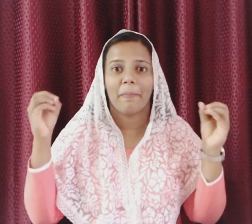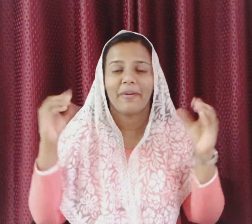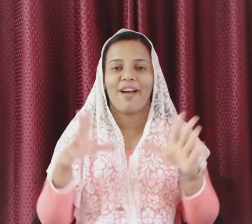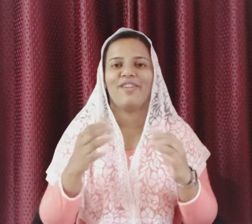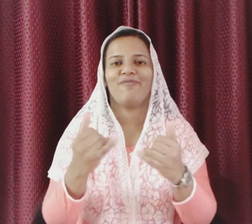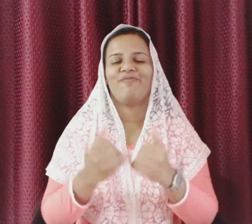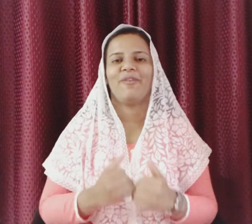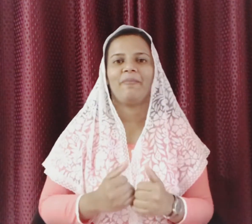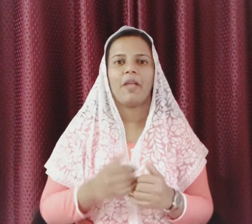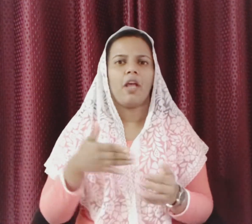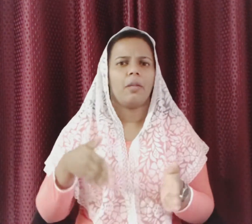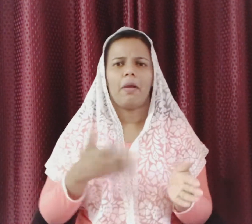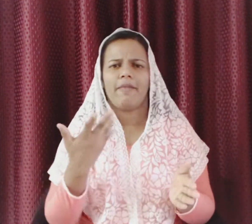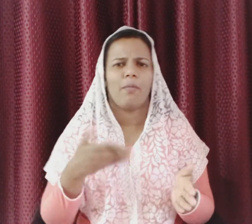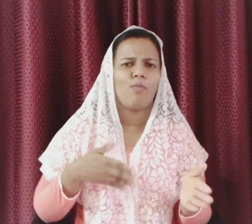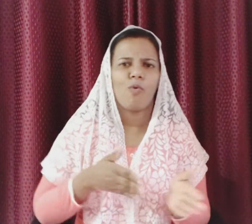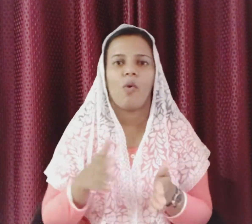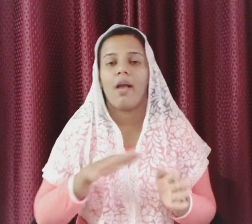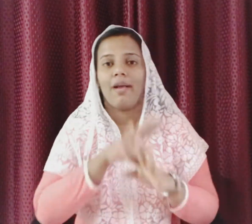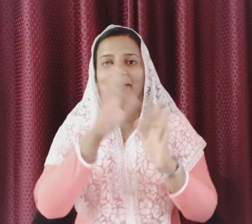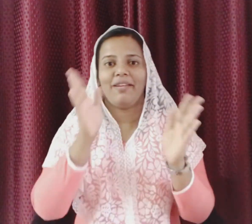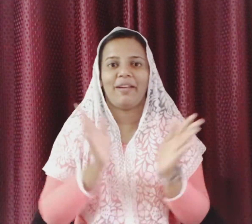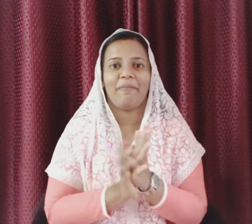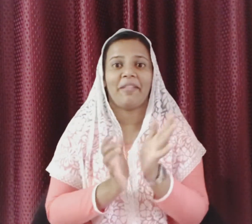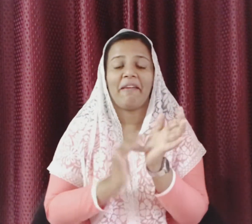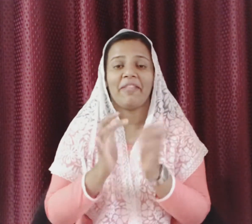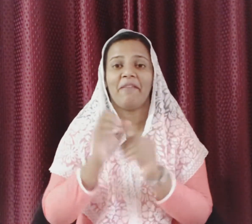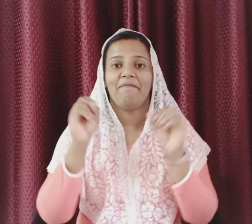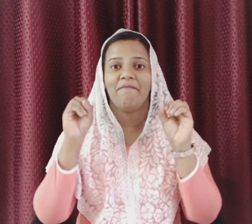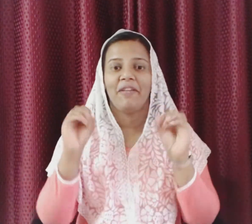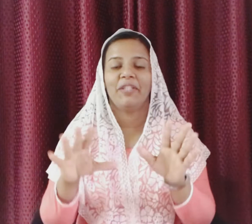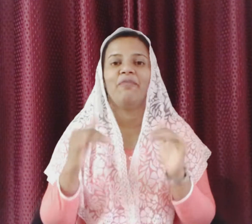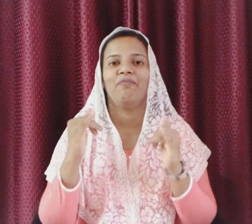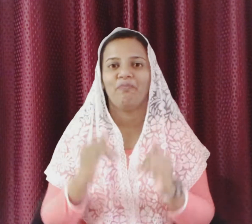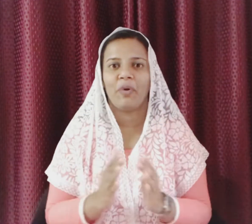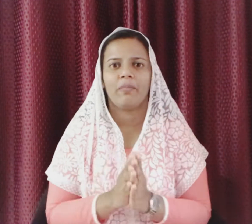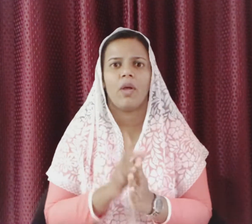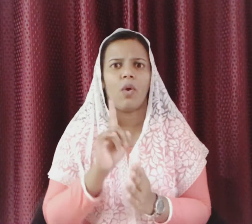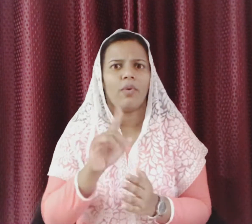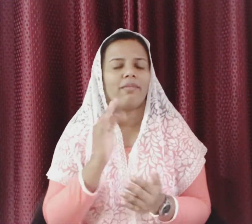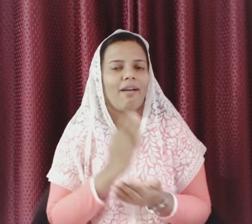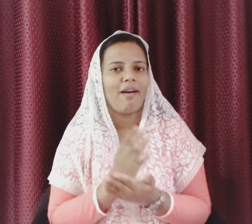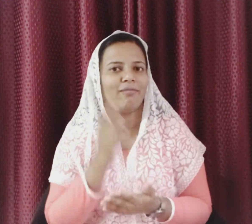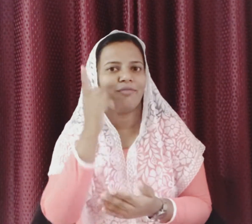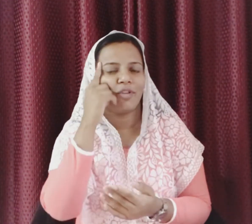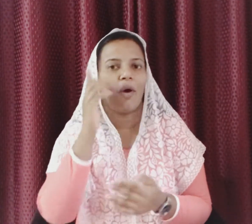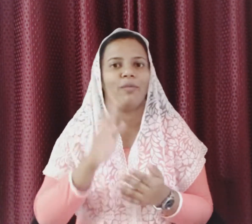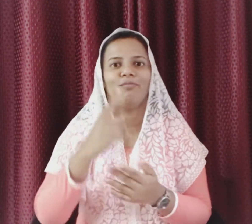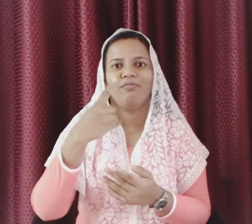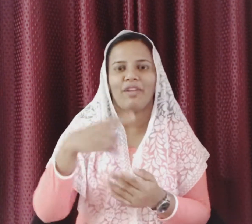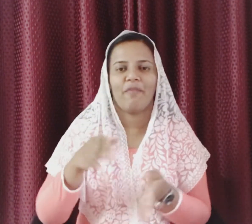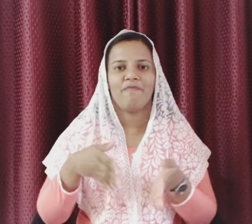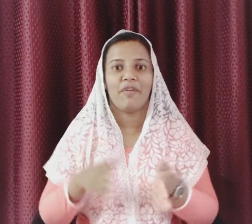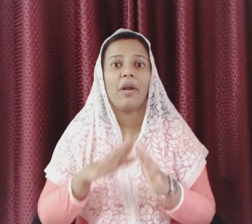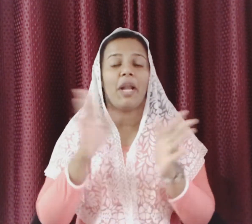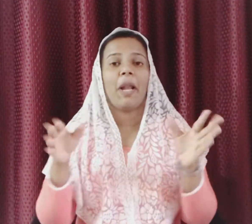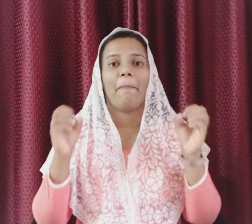വെളിച്ചം പ്രകാശിക്കും. നീ പോകുന്ന വഴികളിൽ ദൈവത്തിൻ്റെ വെളിച്ചം അനുഭവിപ്പാൻ ഇടവരും. ഒരു കാര്യം നിരൂപിക്കും, അത് സാധിക്കും. നിൻ്റെ വഴികളിൽ എന്ത് പറയും?